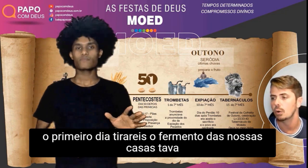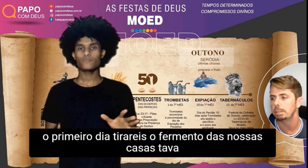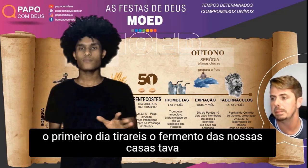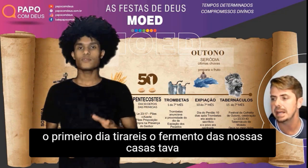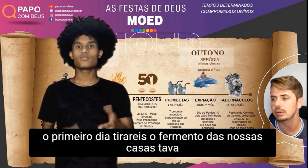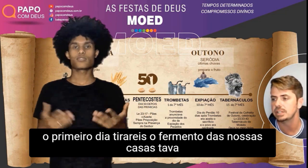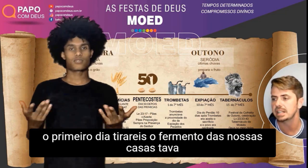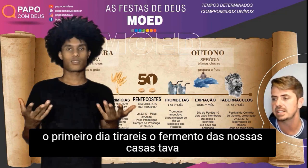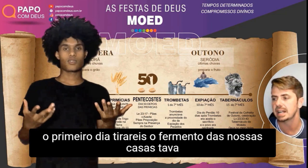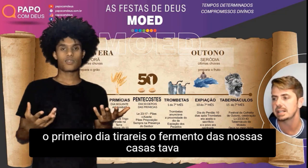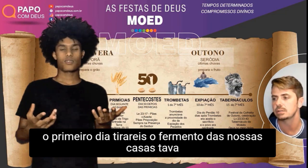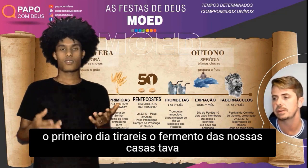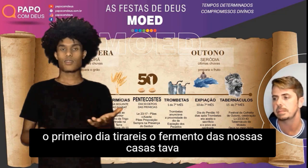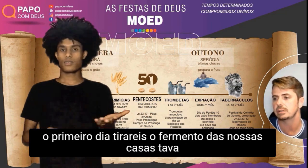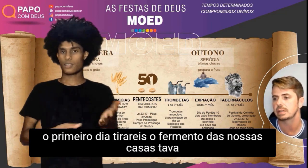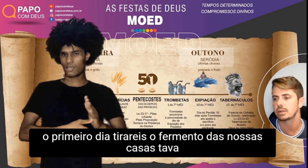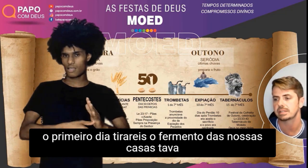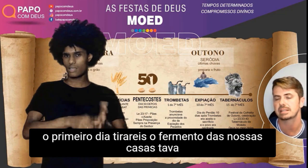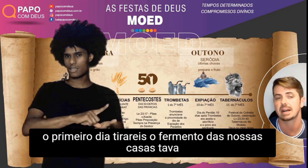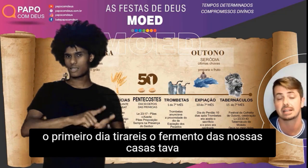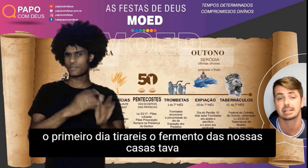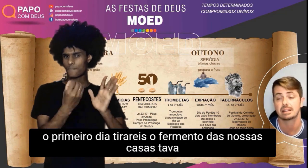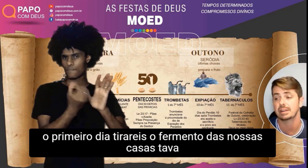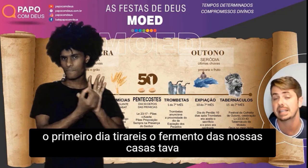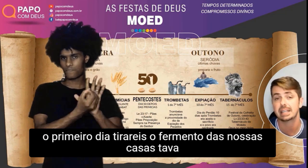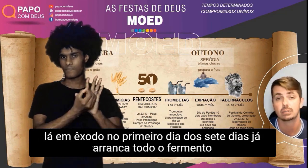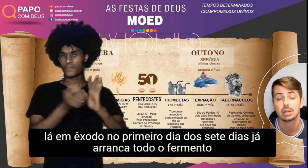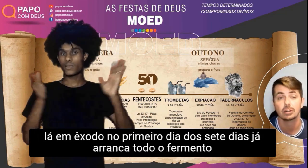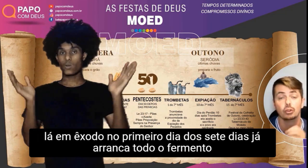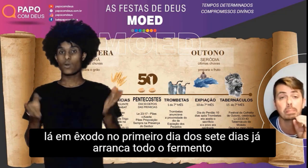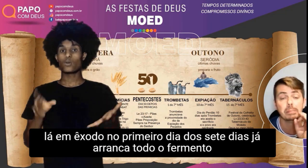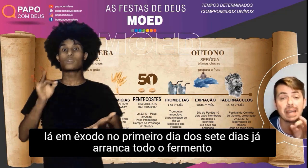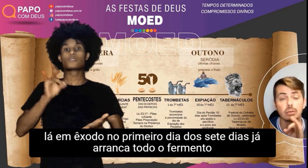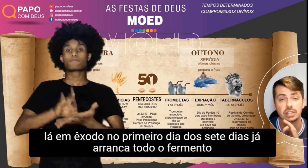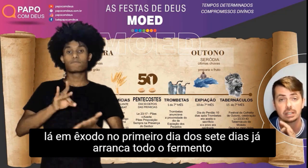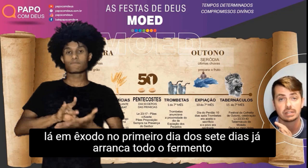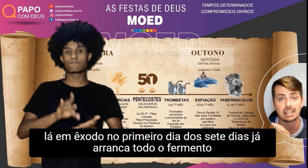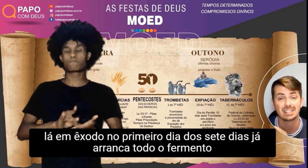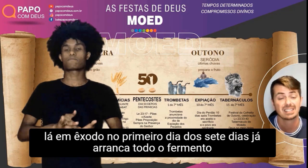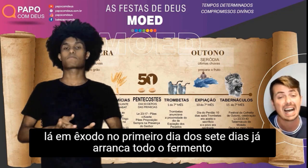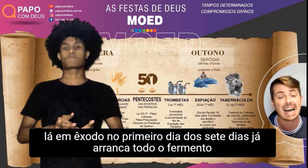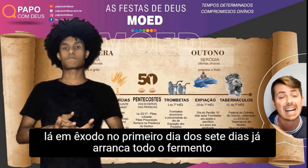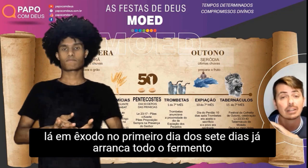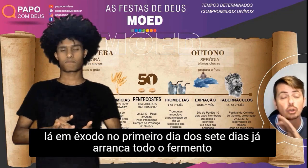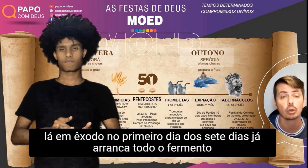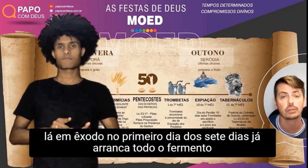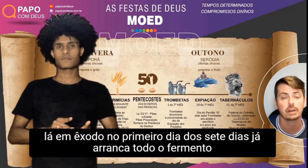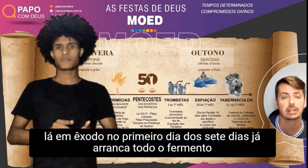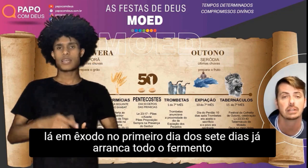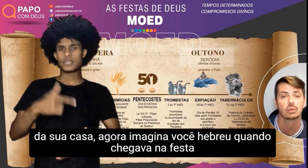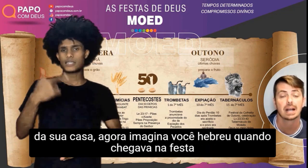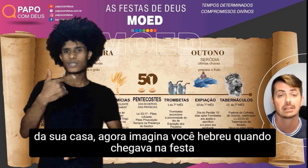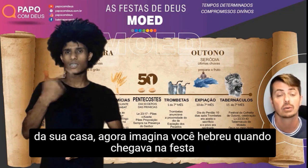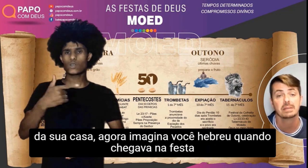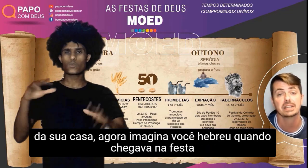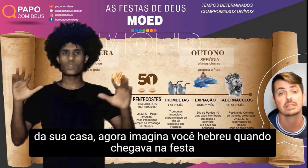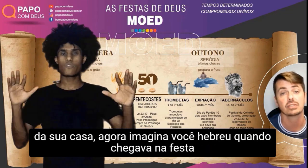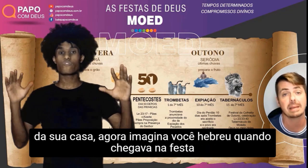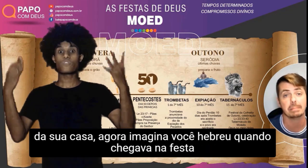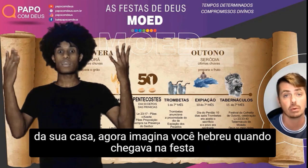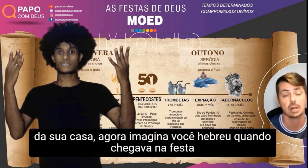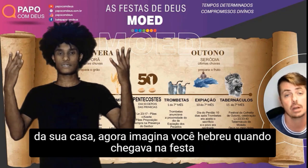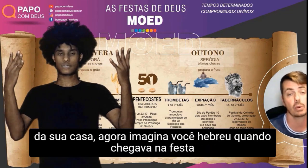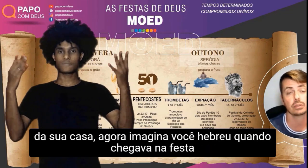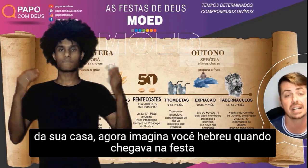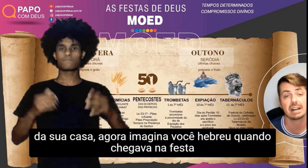redenção. O primeiro dia tirareis o fermento das vossas casas. Estava lá em Êxodo. No primeiro dia dos 7 dias já arranca todo o fermento da sua casa. Agora você imagina